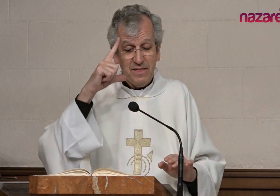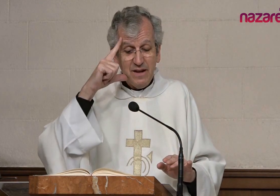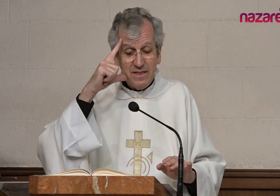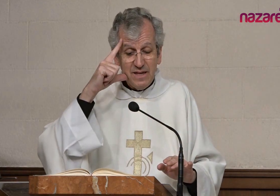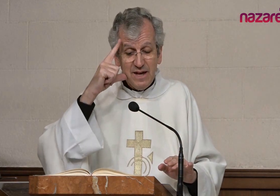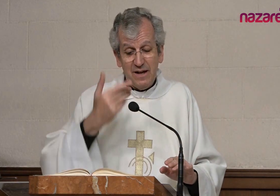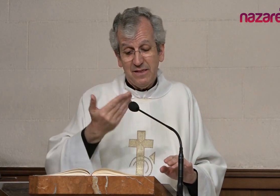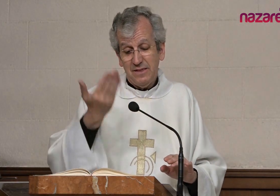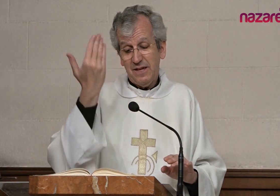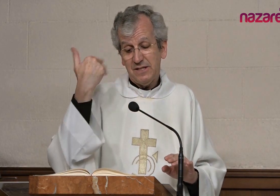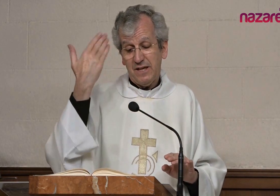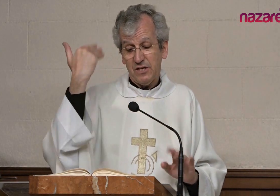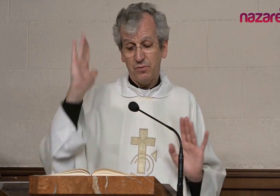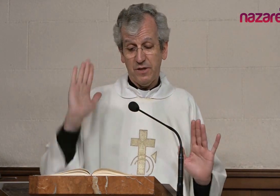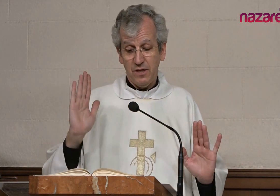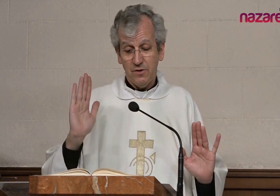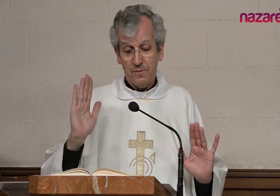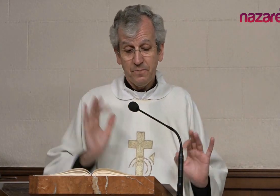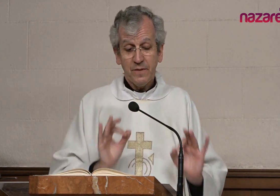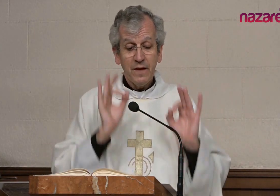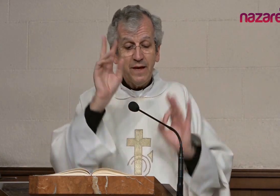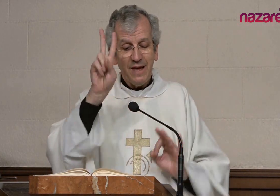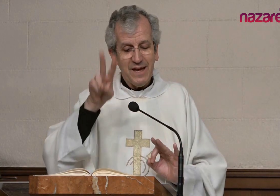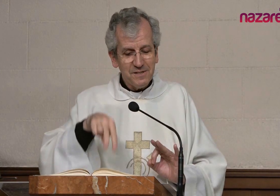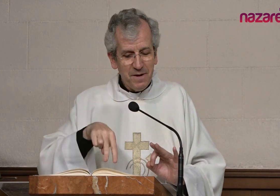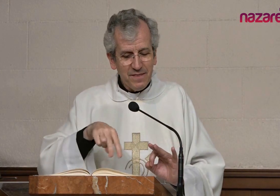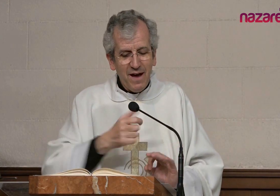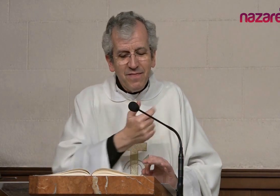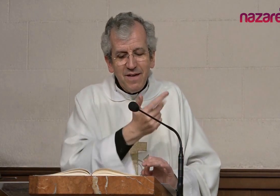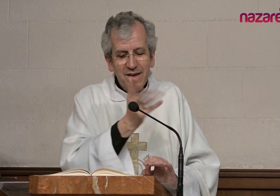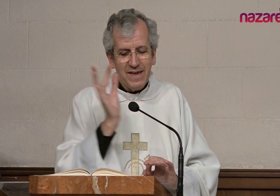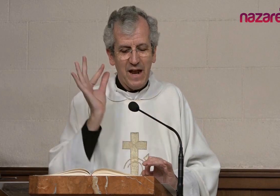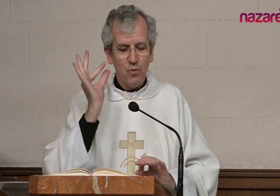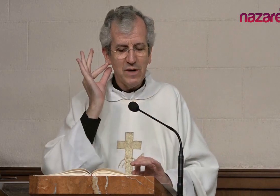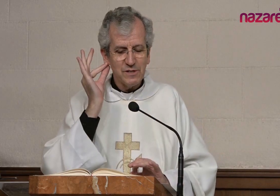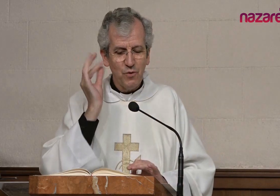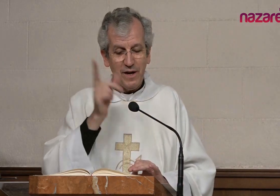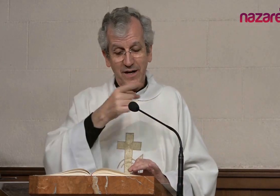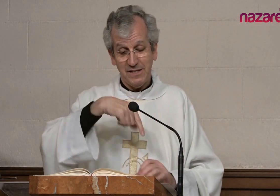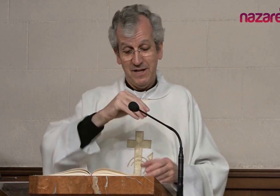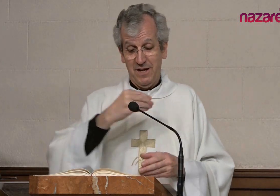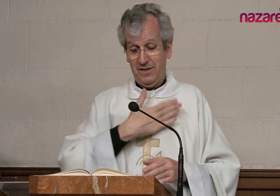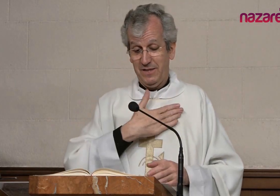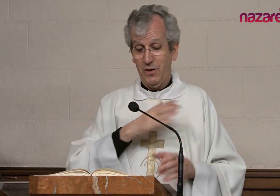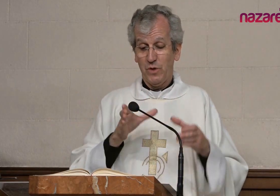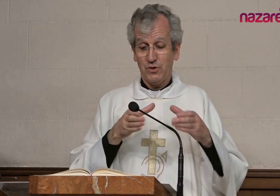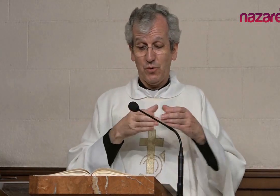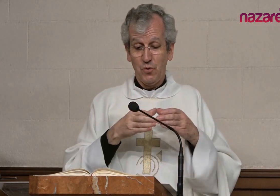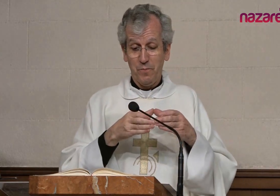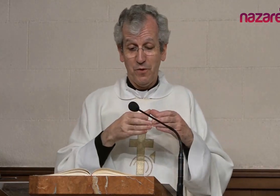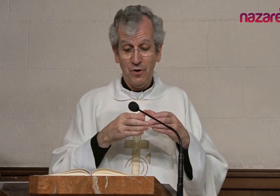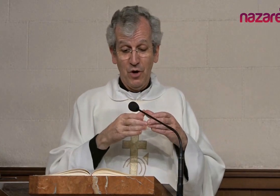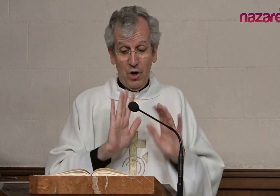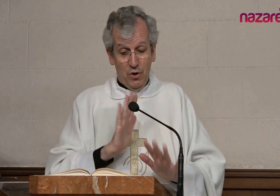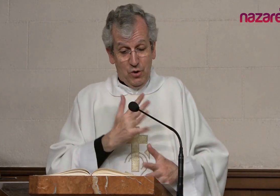tercer día desde que sucedió. Es verdad que algunas mujeres de nuestro grupo nos